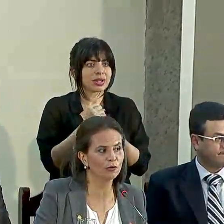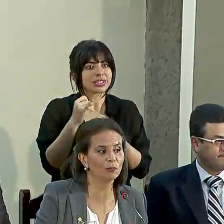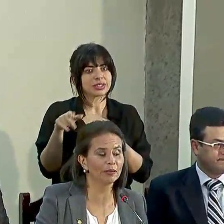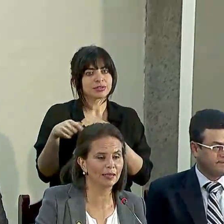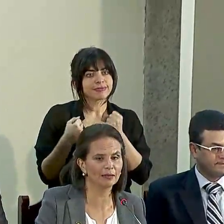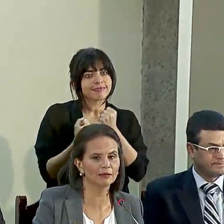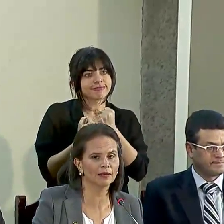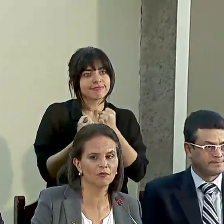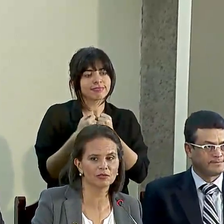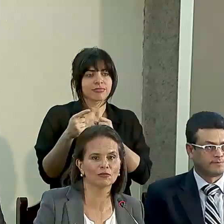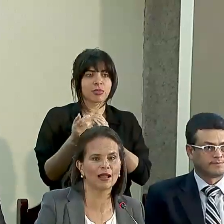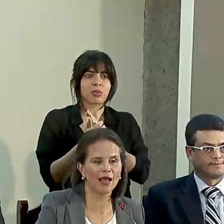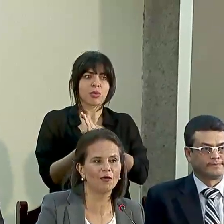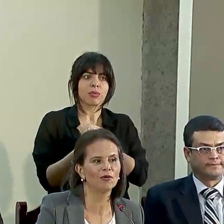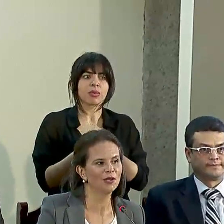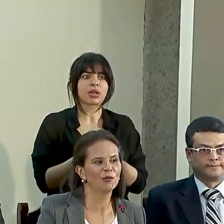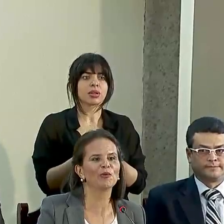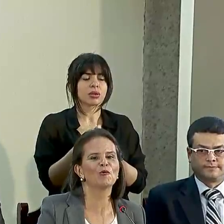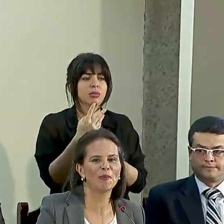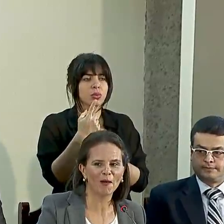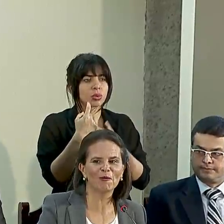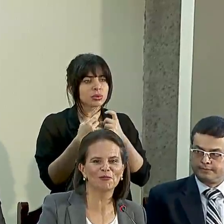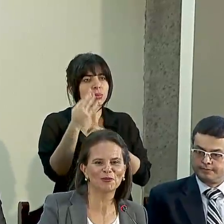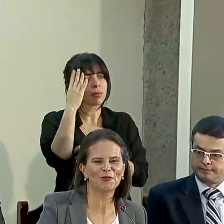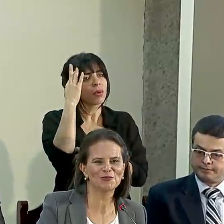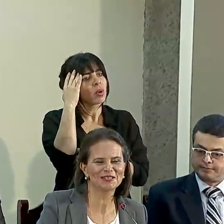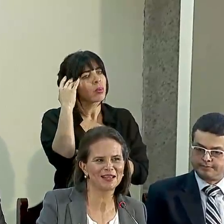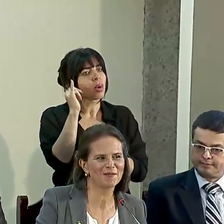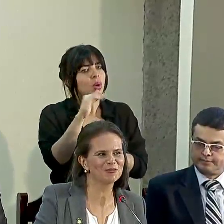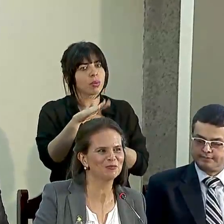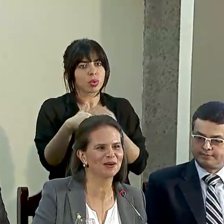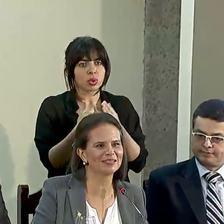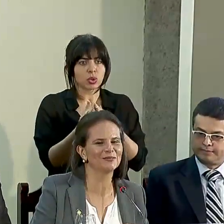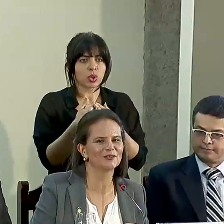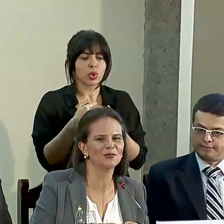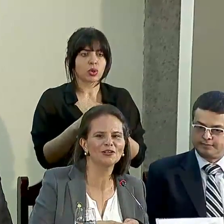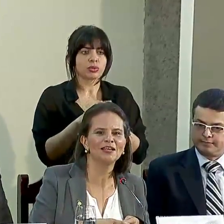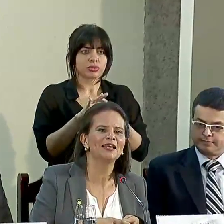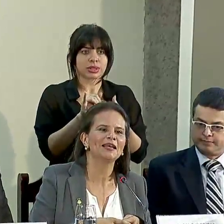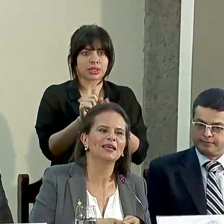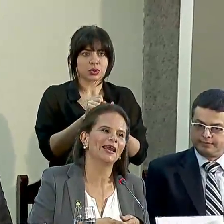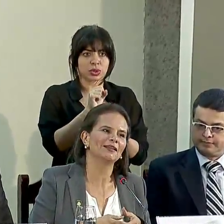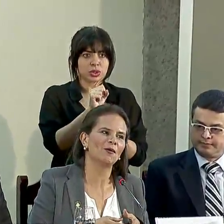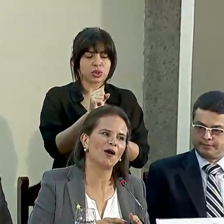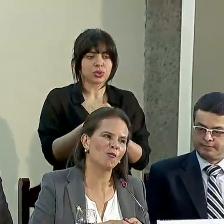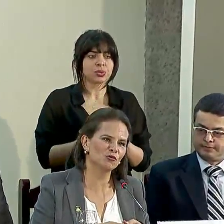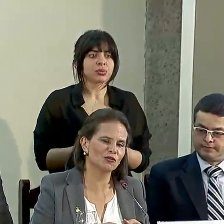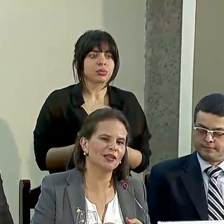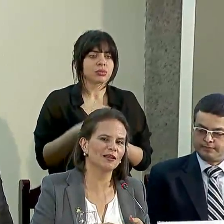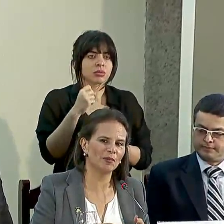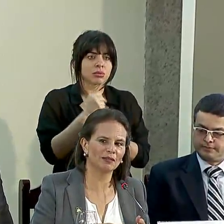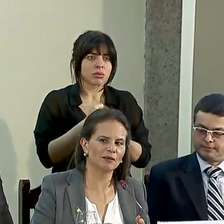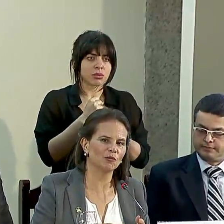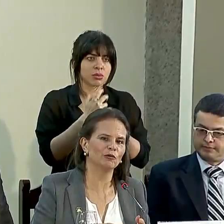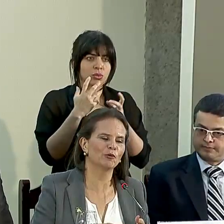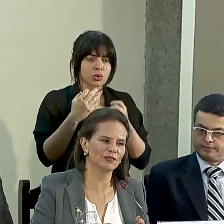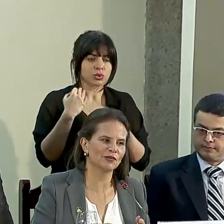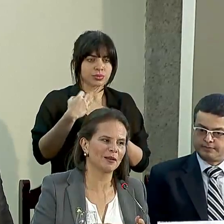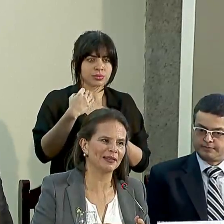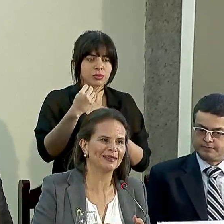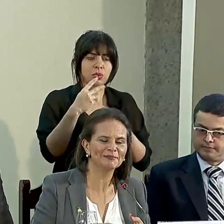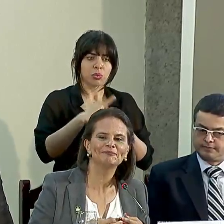equipo muy competente, cohesionado, preocupado como todos estábamos por la situación, que ha trabajado muy solidariamente,